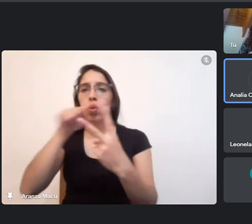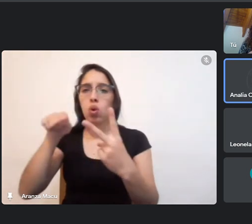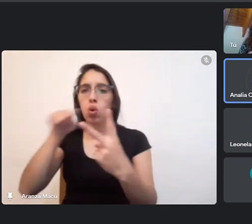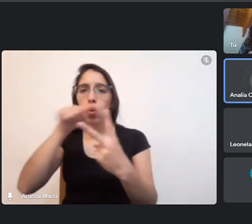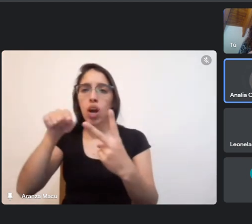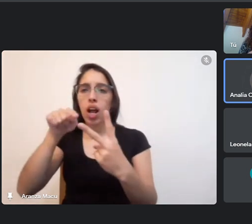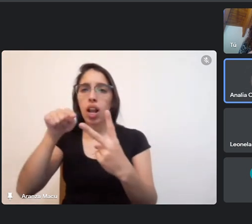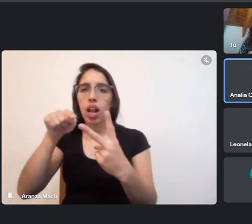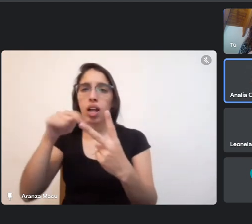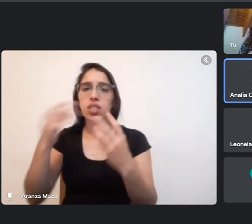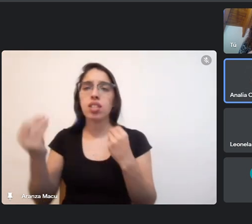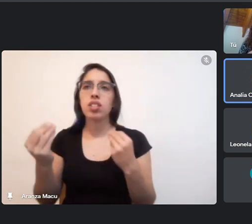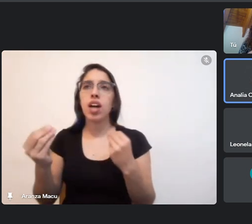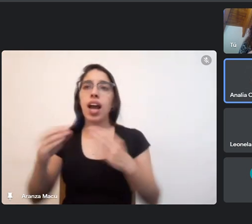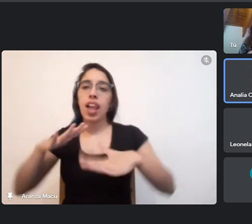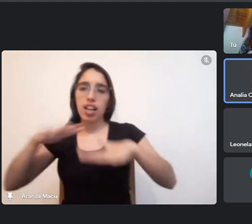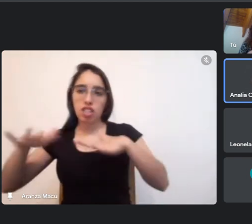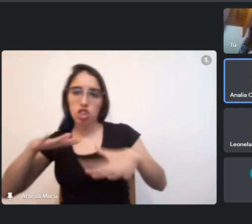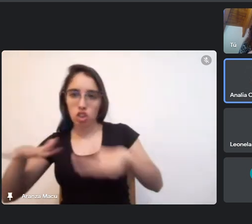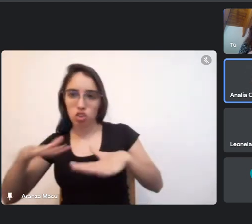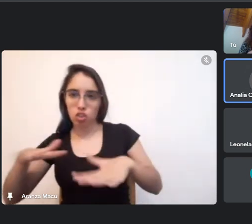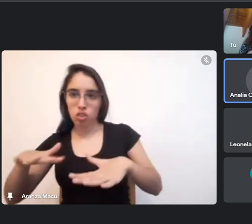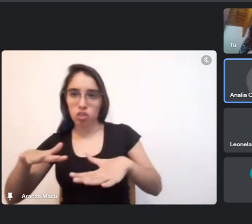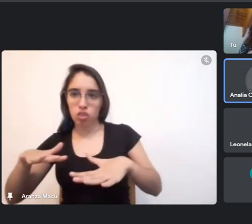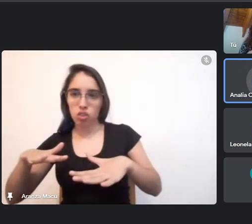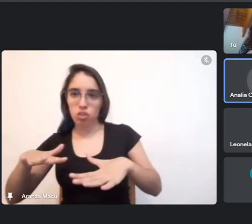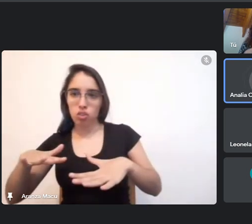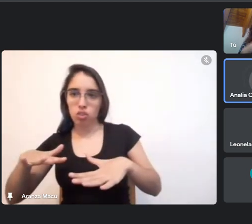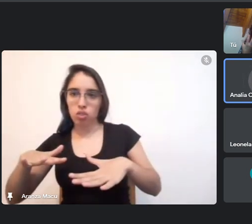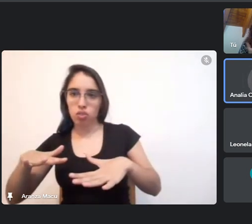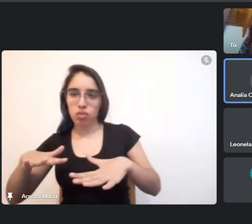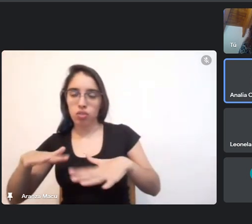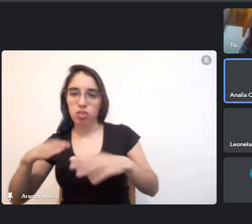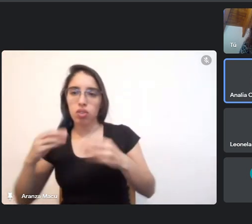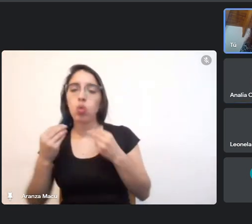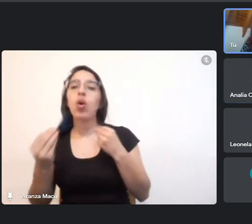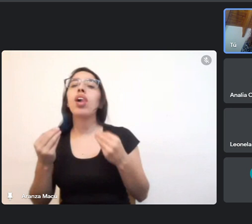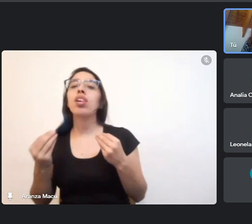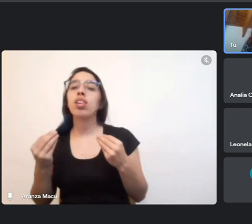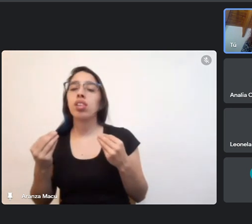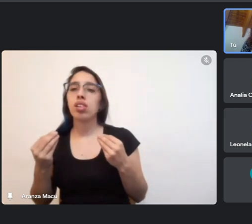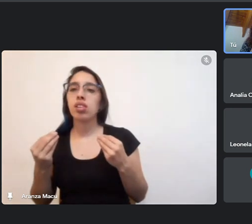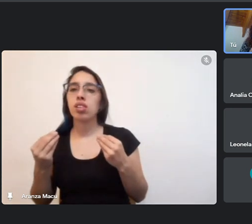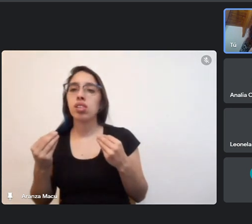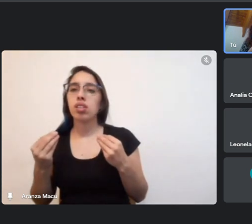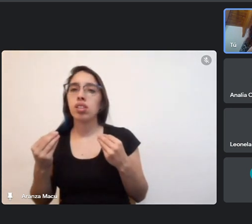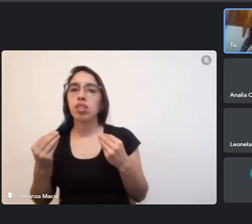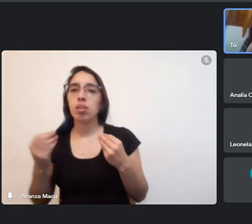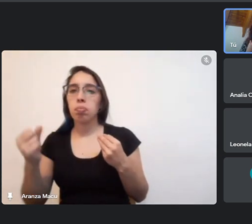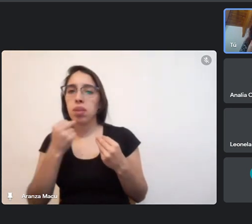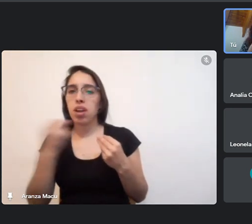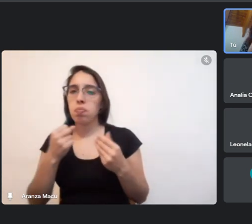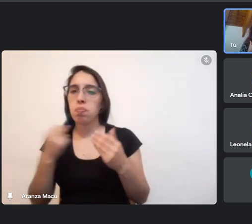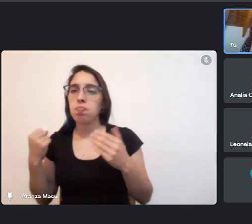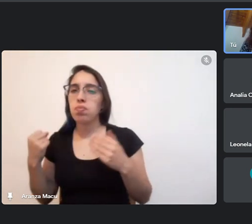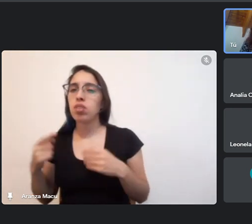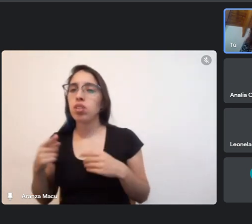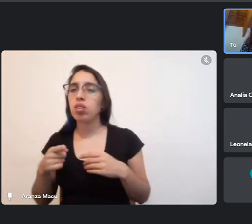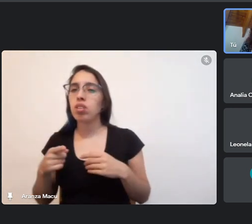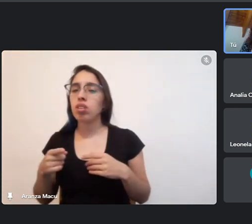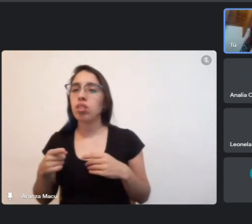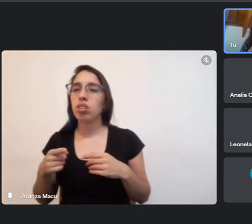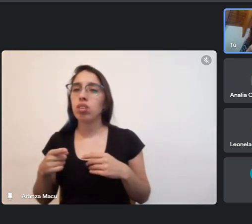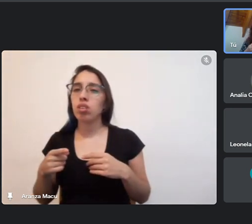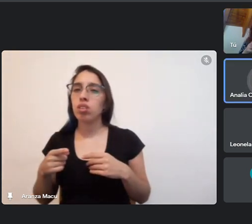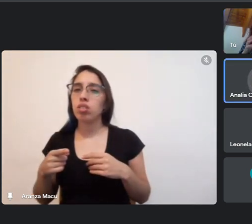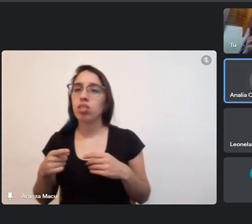To be. No. ¿No? Viviendo es el más importante. Si yo digo, las personas están, si